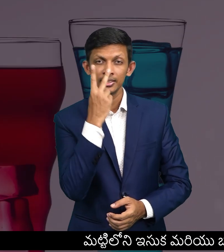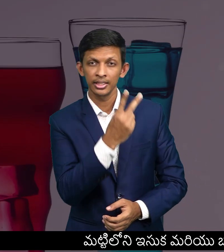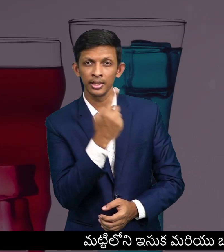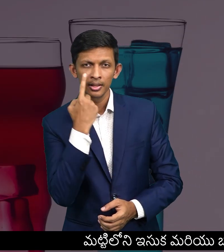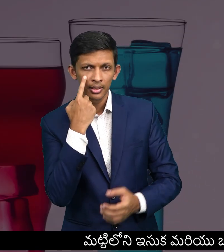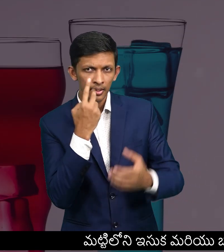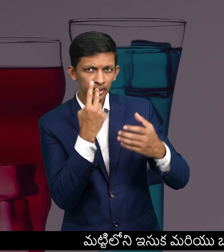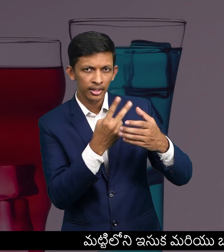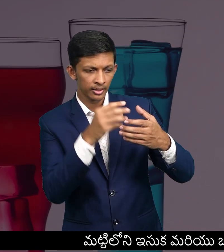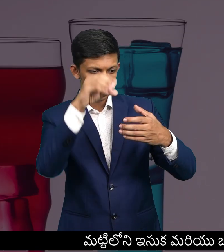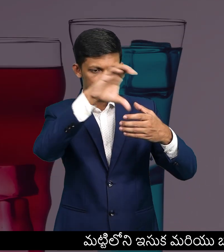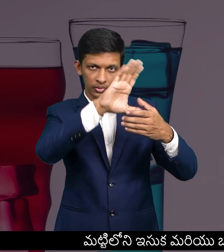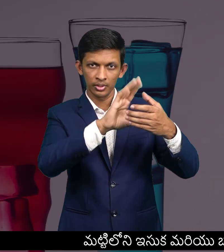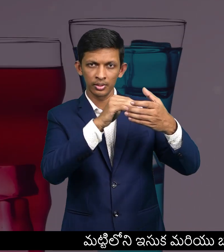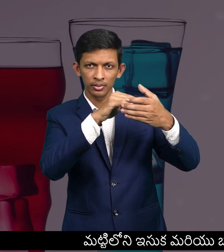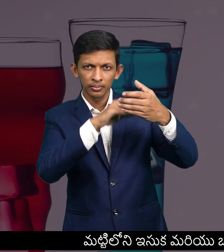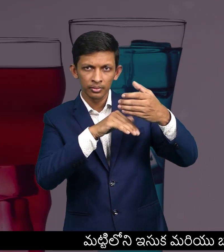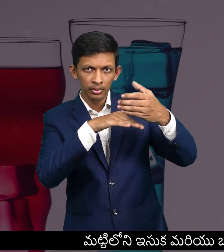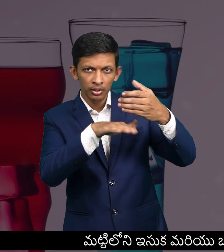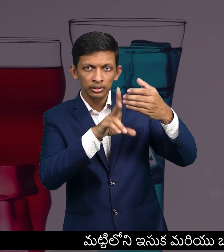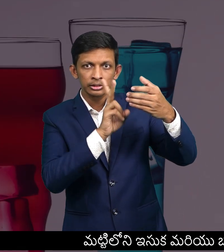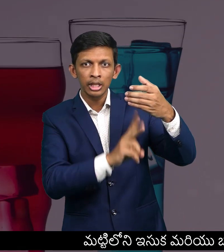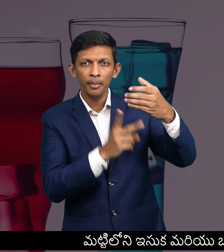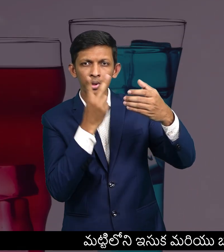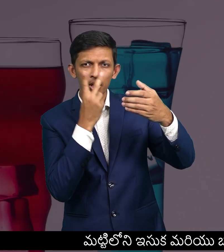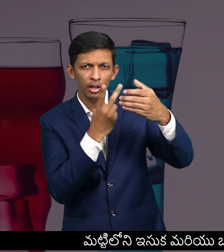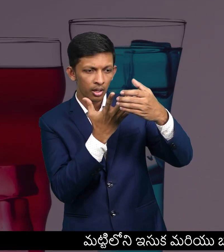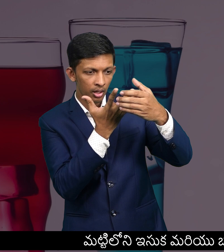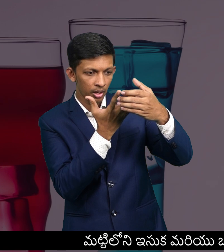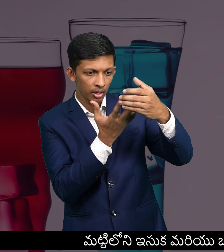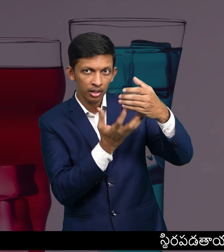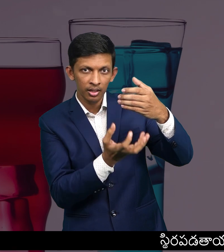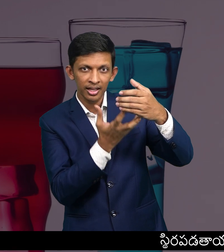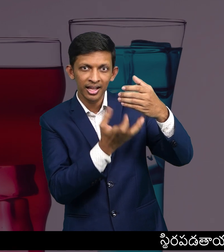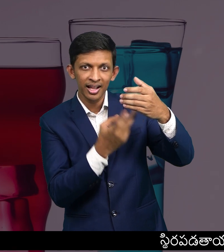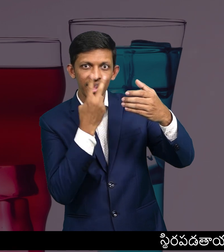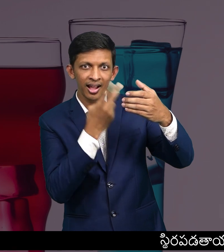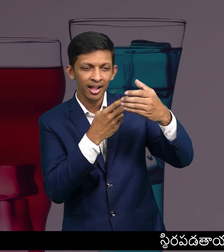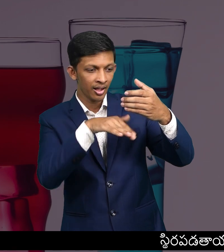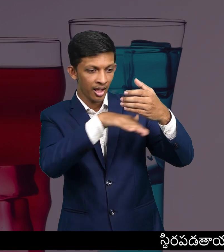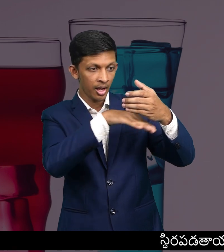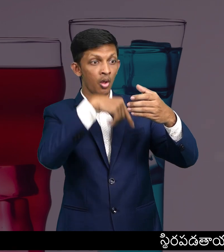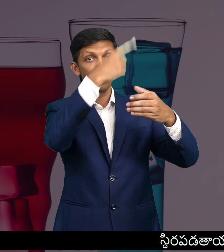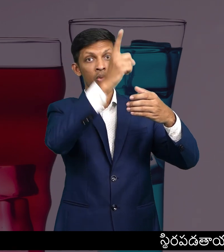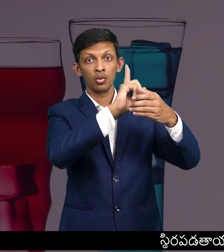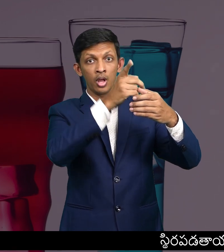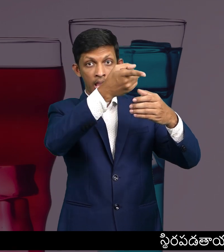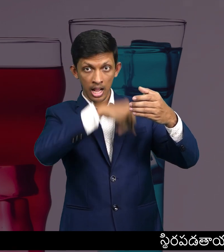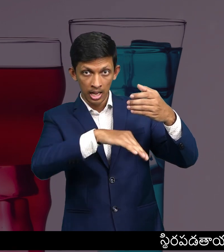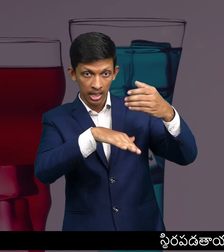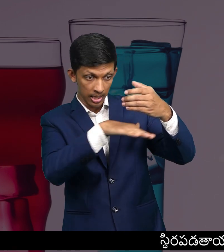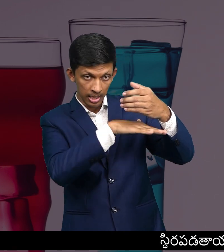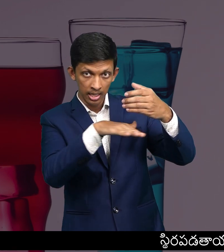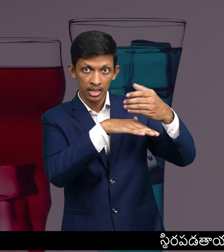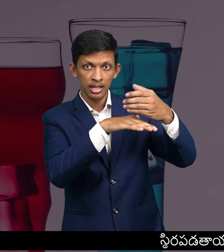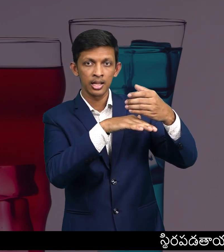మట్టిలోని ఇసుక మరియు బురద కణాలు గాజు పాత్ర అడుగున స్థిరపడతాయని మీరు గుర్తిస్తారు.